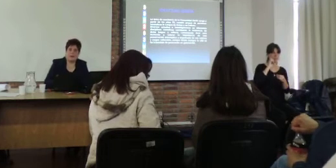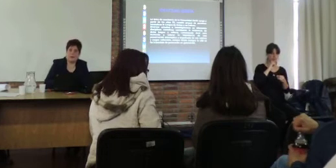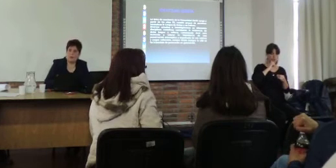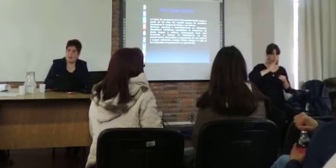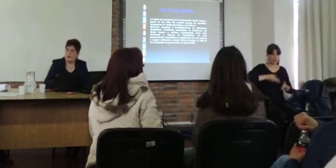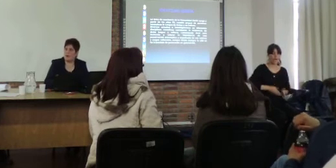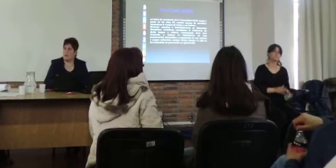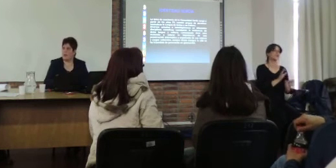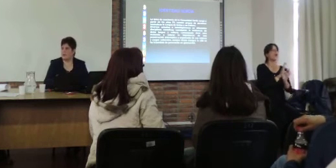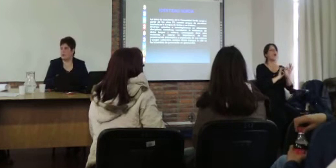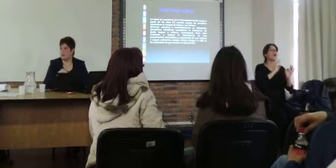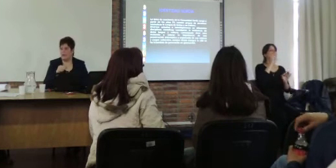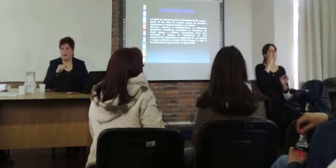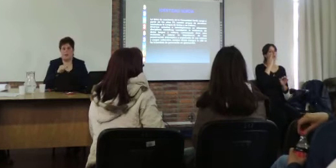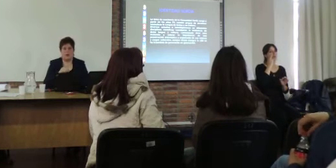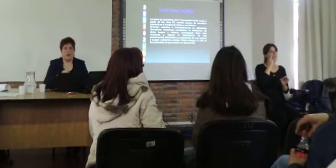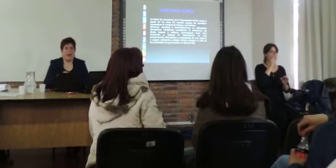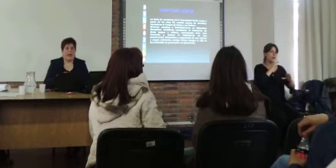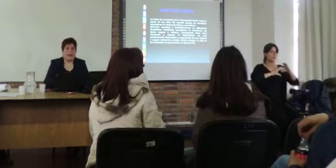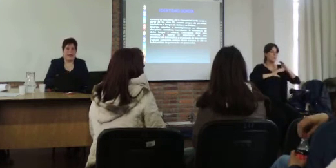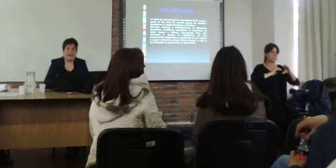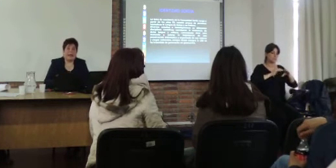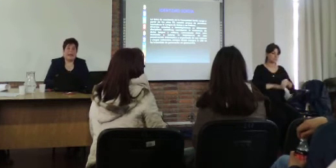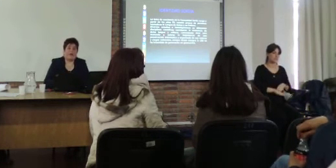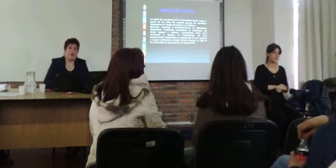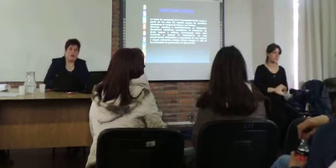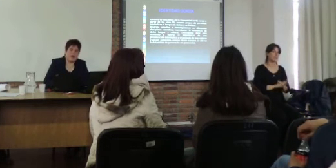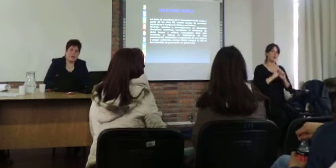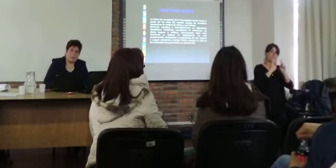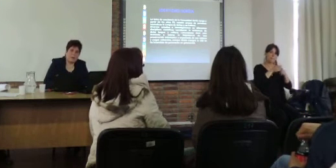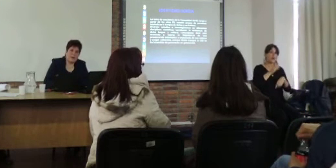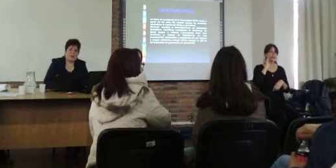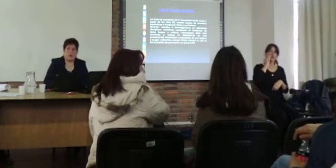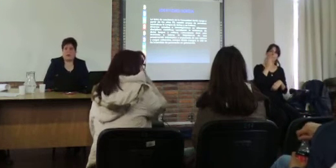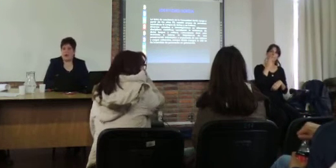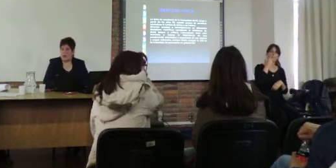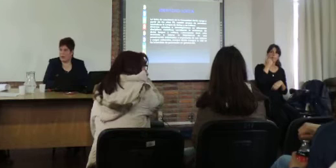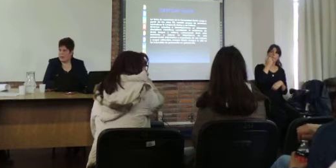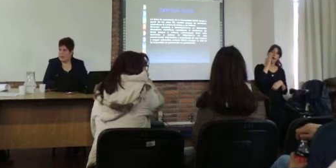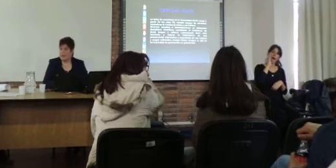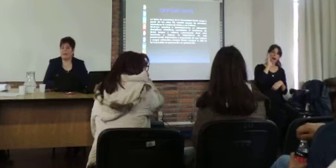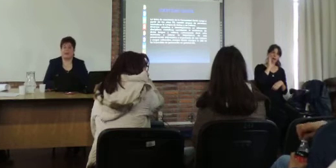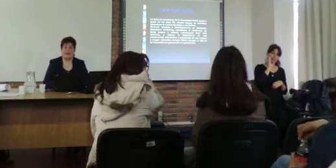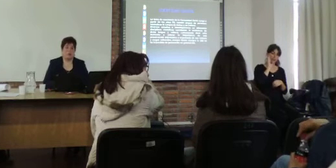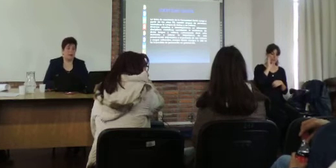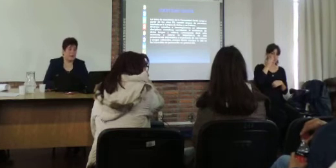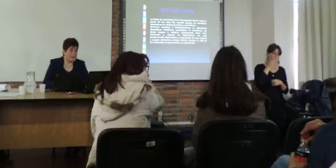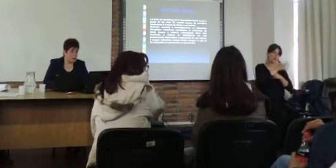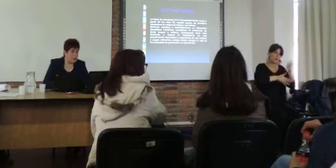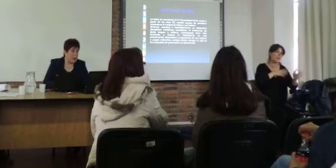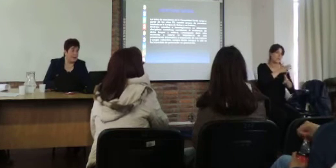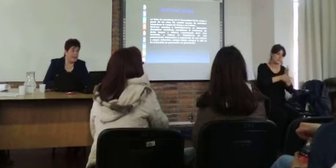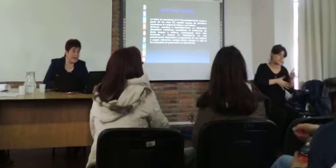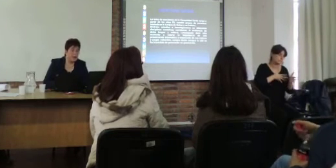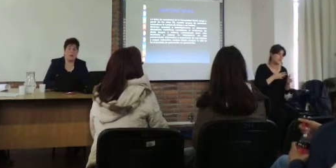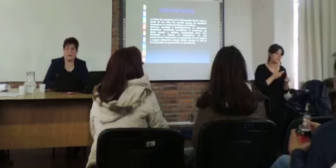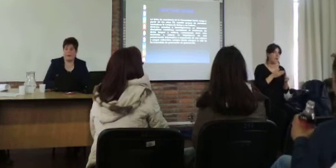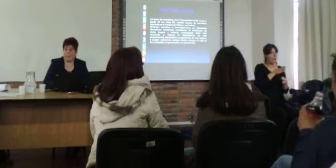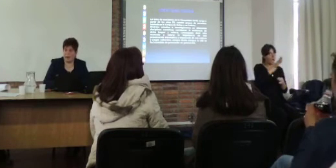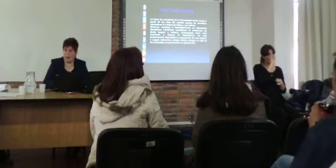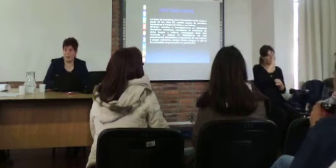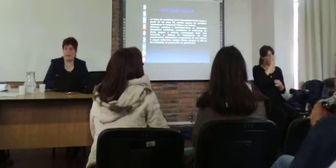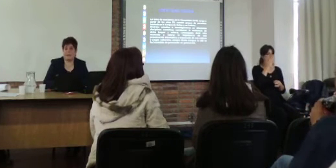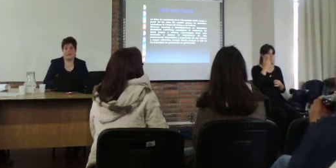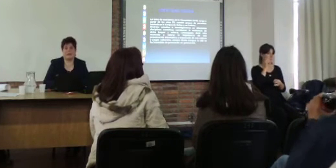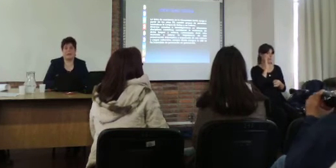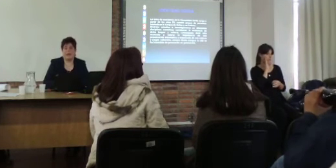haber tenido problemas de comunicación desde niño, el que le reconozcan sus padres o no la lengua de señas, el que sus padres aprendan o no